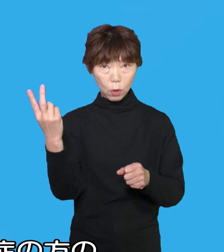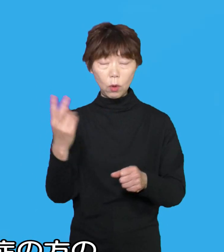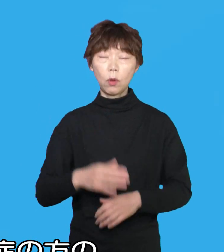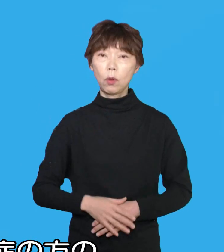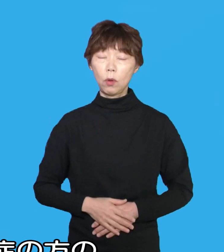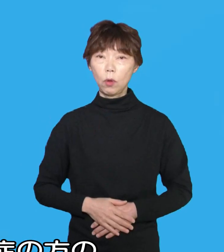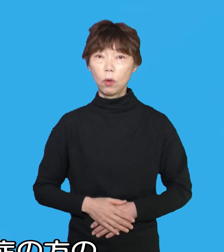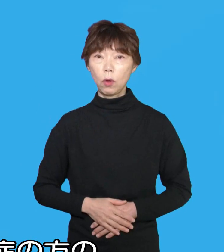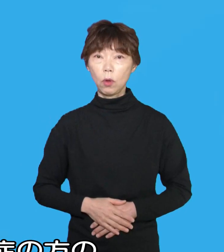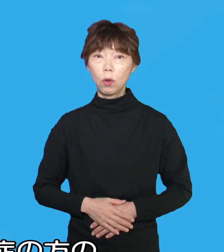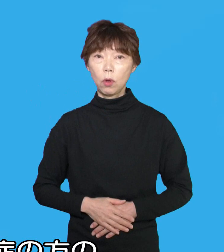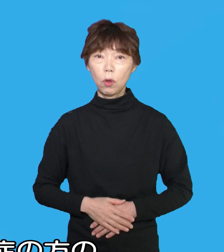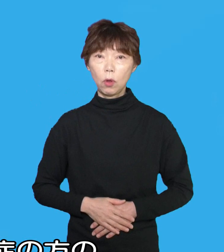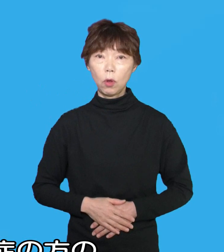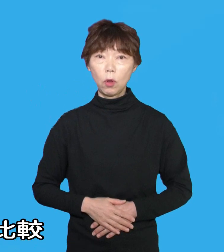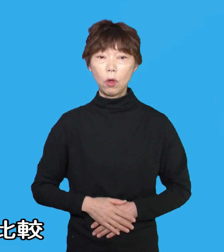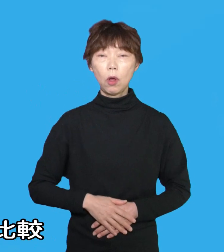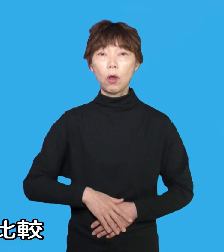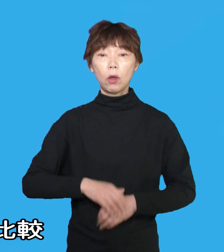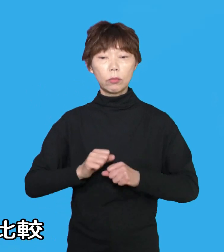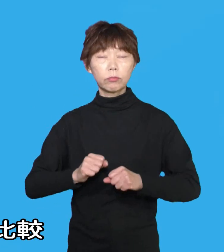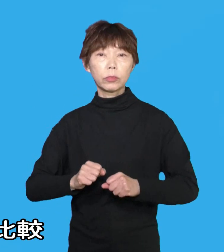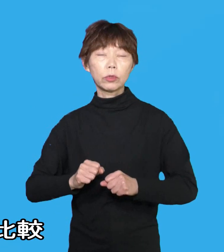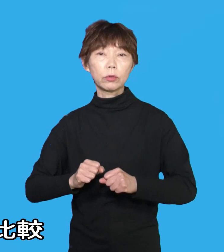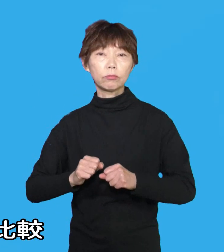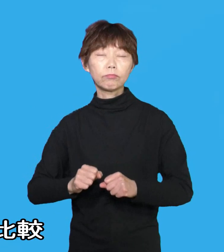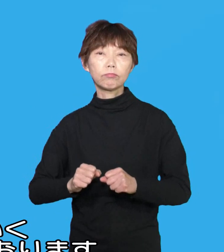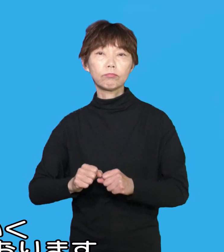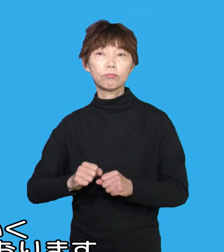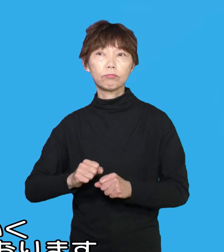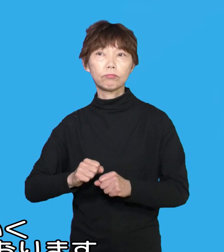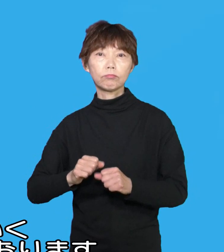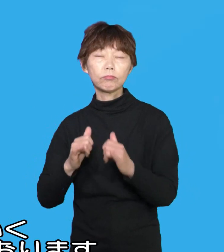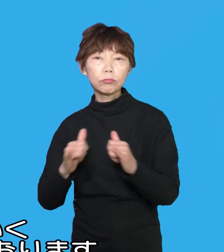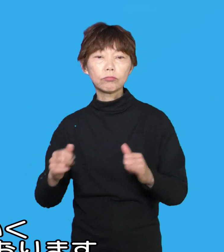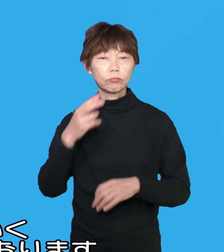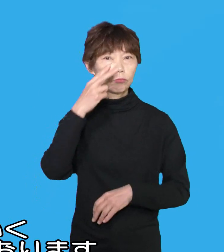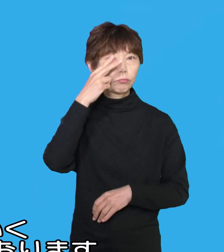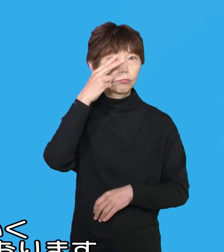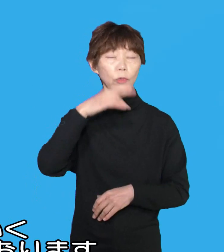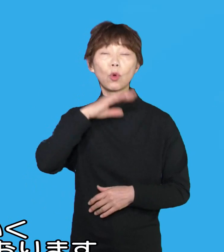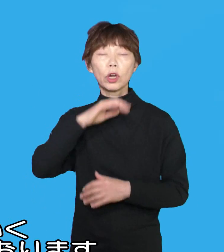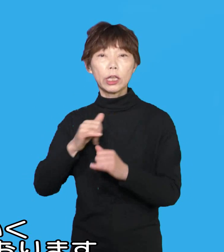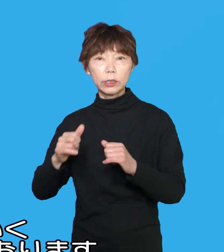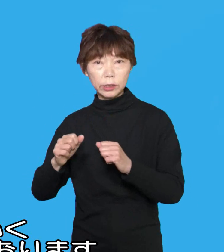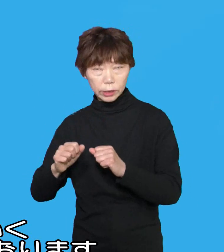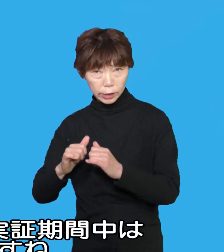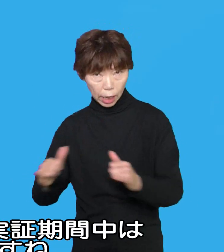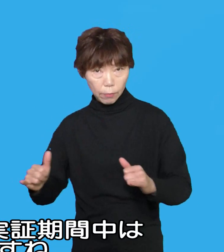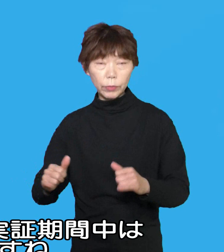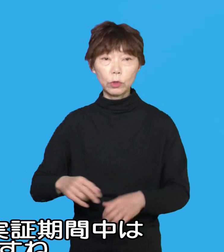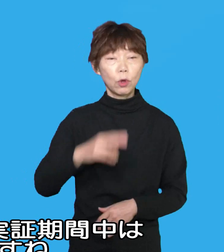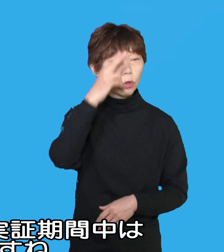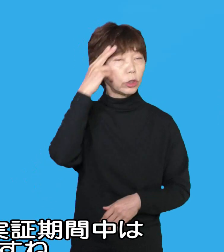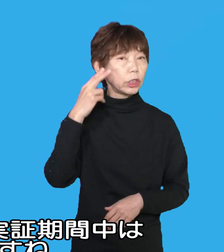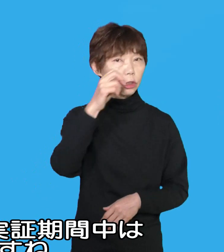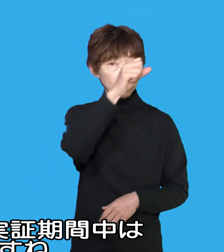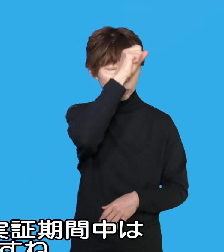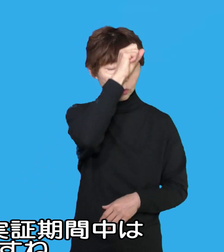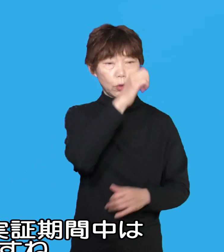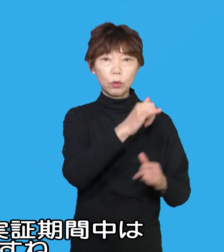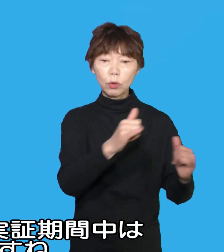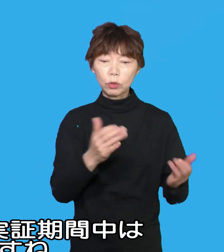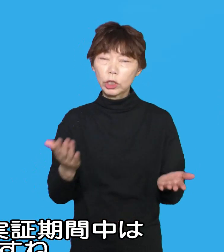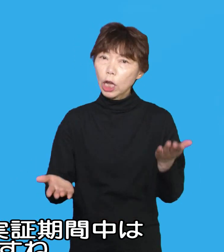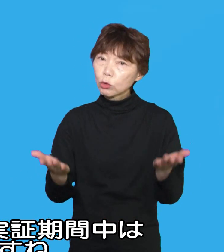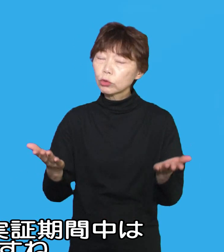ました、健常者の方と認知症の方の音声データの比較、これを来年度行っていくという形になっております。 今年度はだからこの実証期